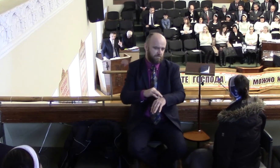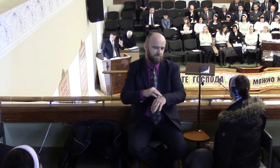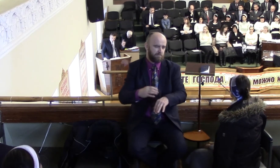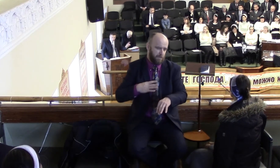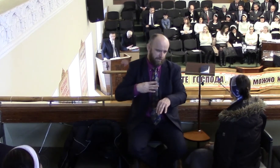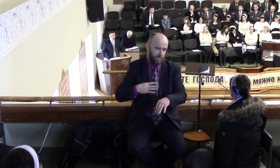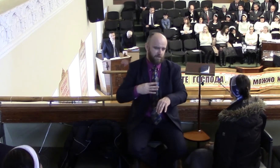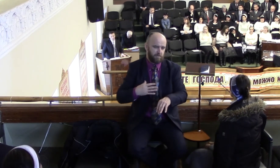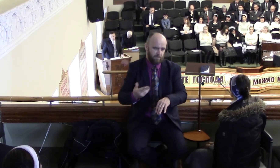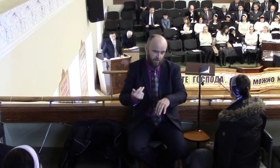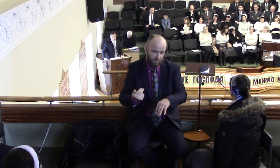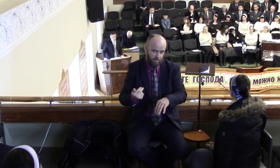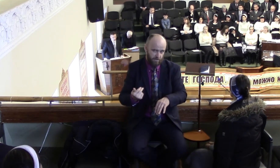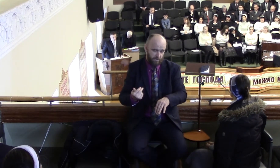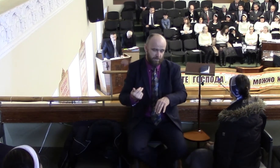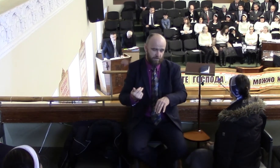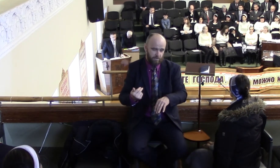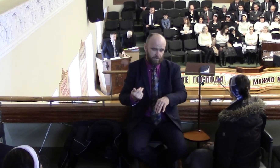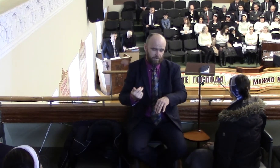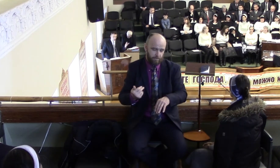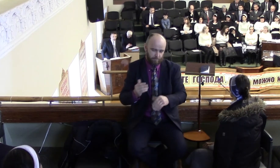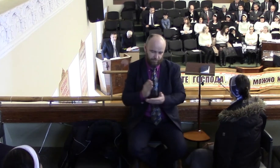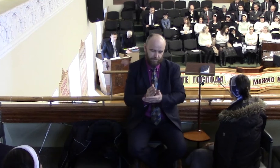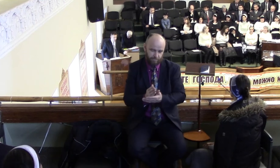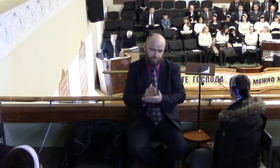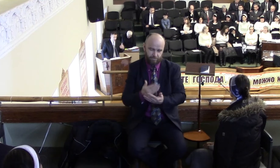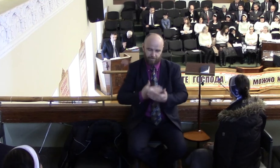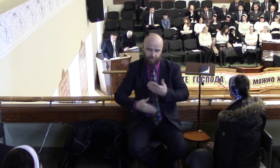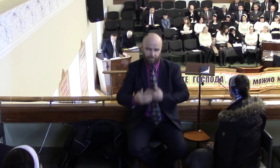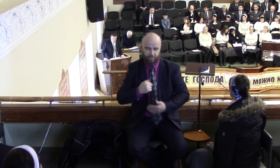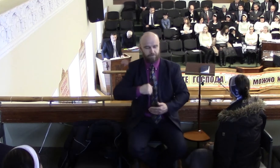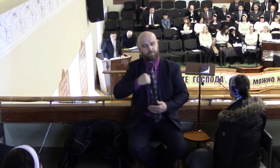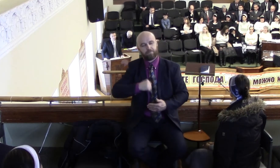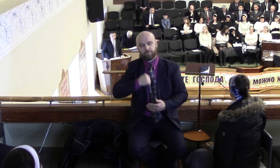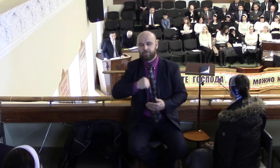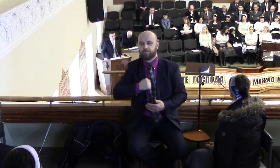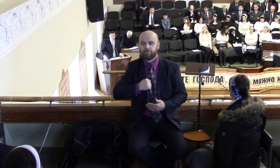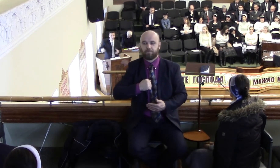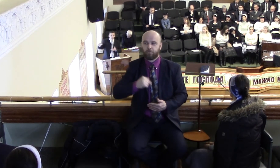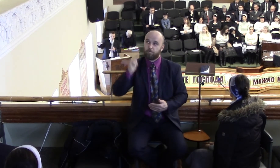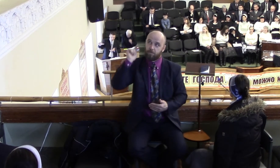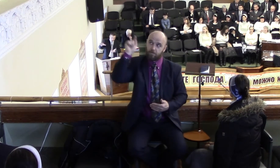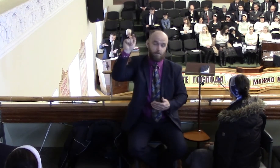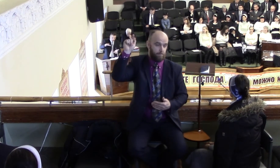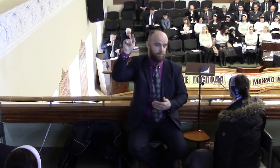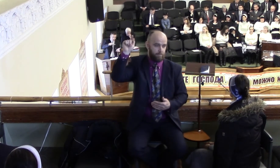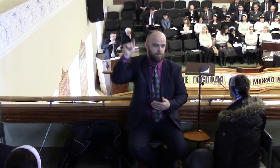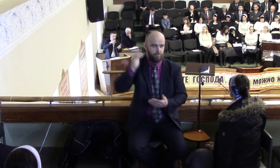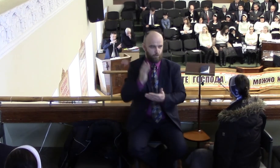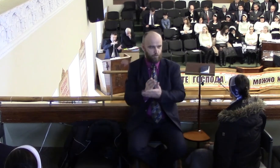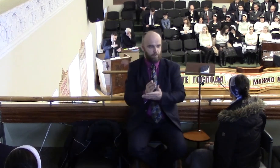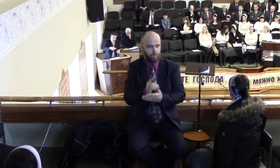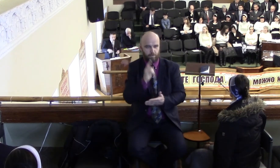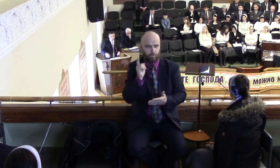идет. Она приближается к своему завершению. И это факт, и мы с этим фактом сталкиваемся. Наша земная